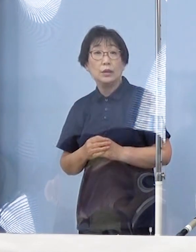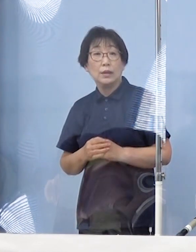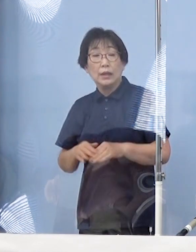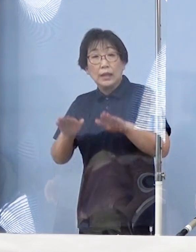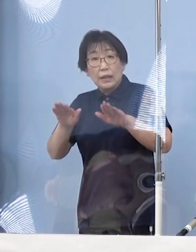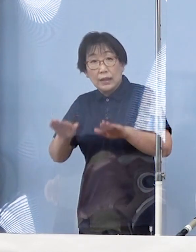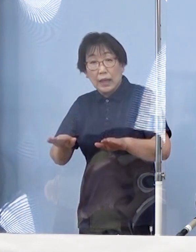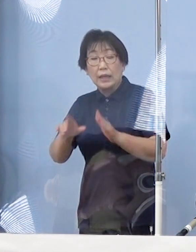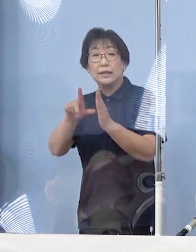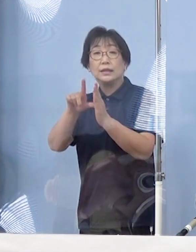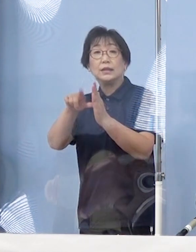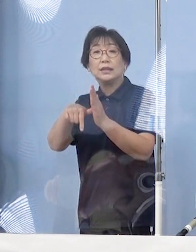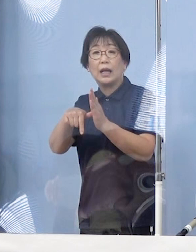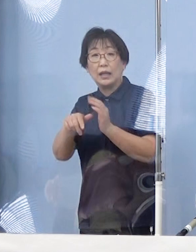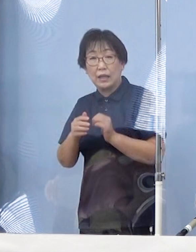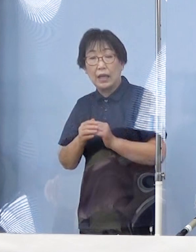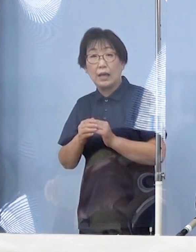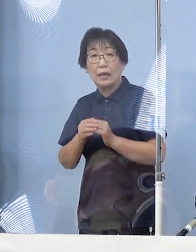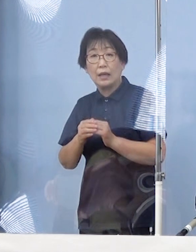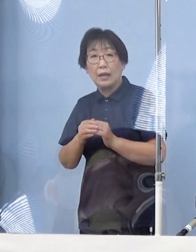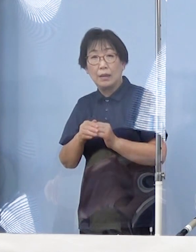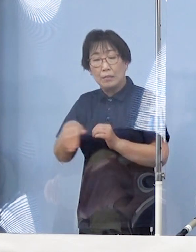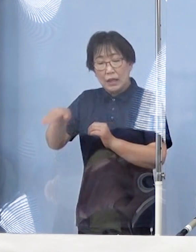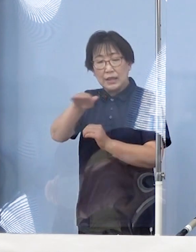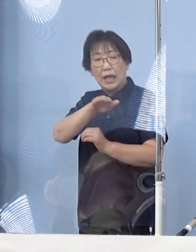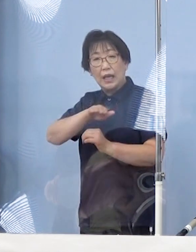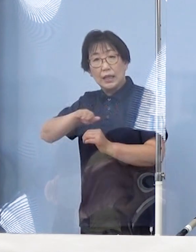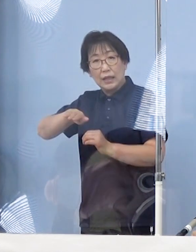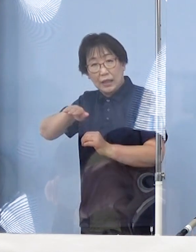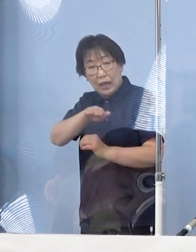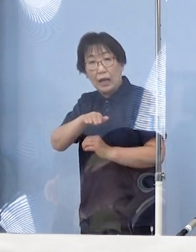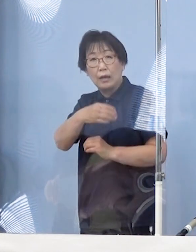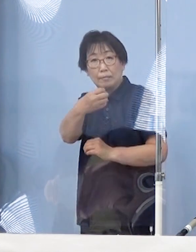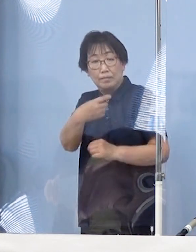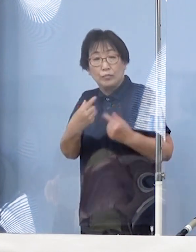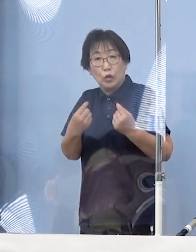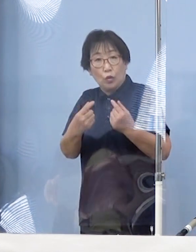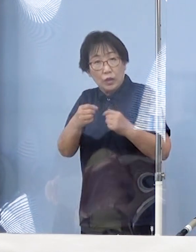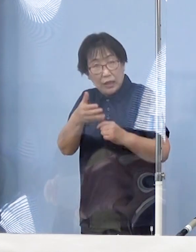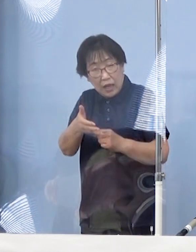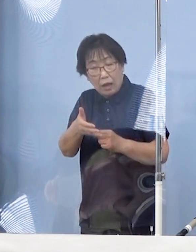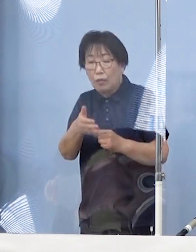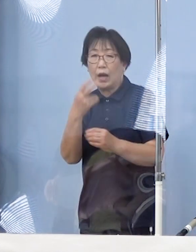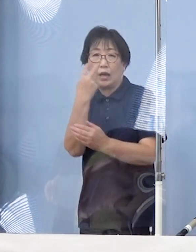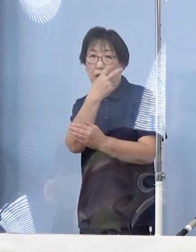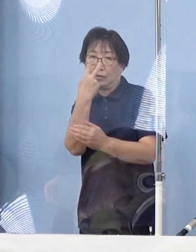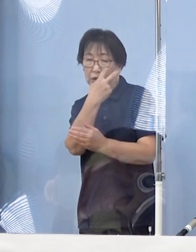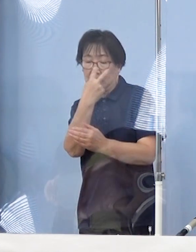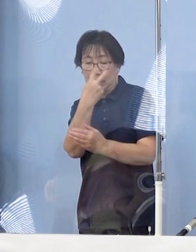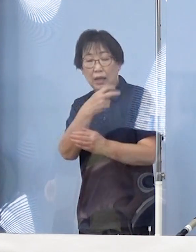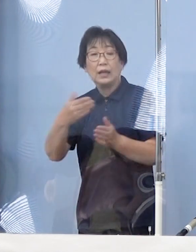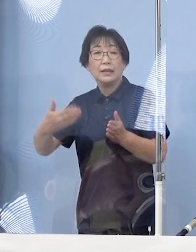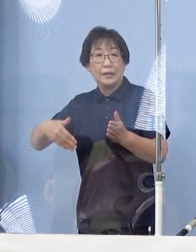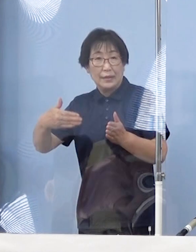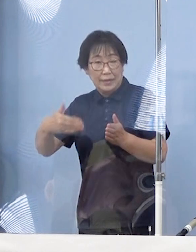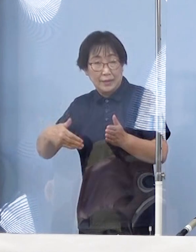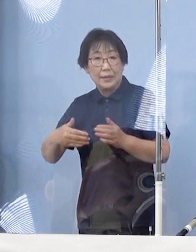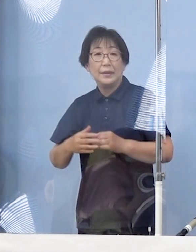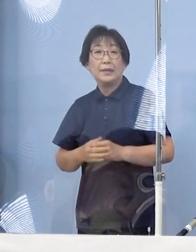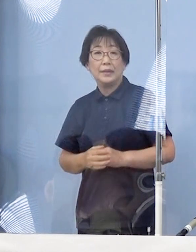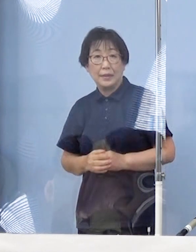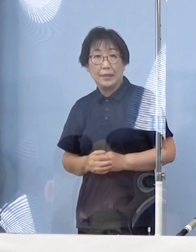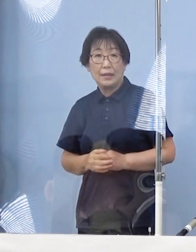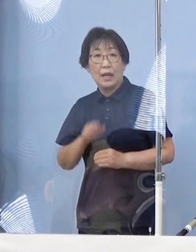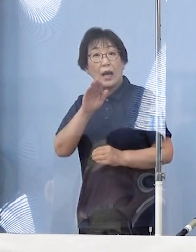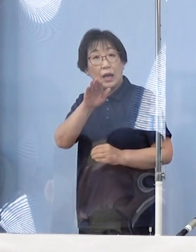時点であの全員がそうなっているかどうかはちょっと確認しておりませんので、その点についてはあの事務